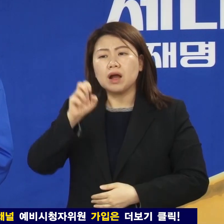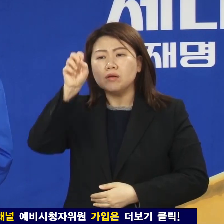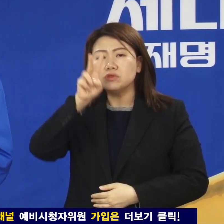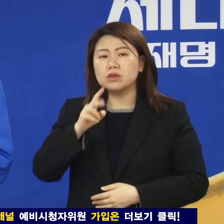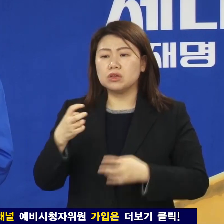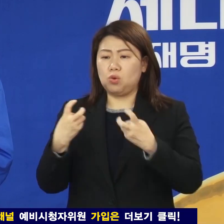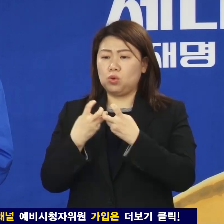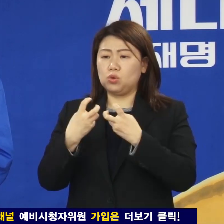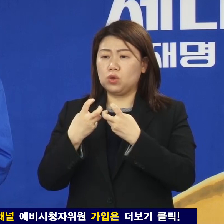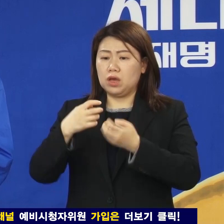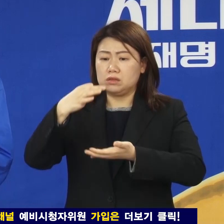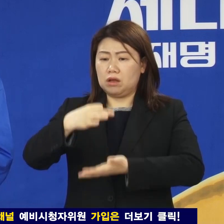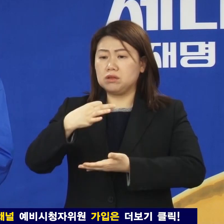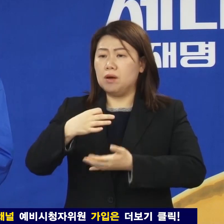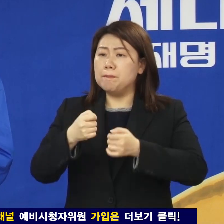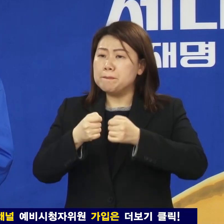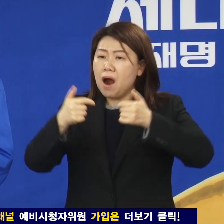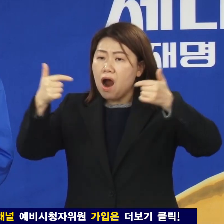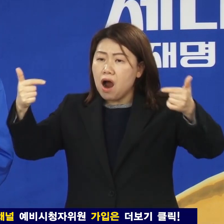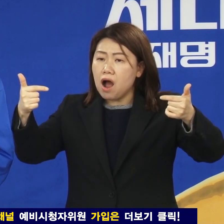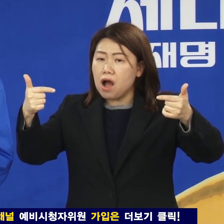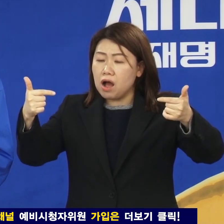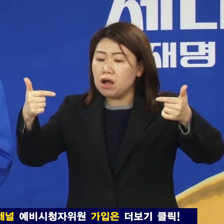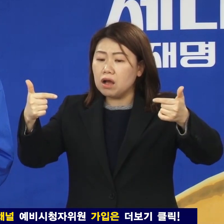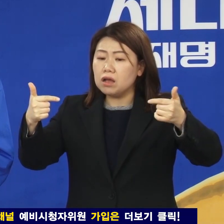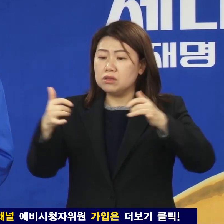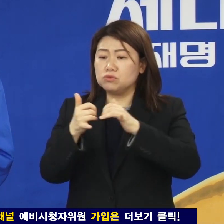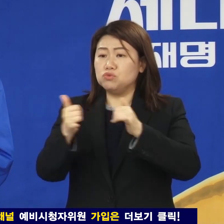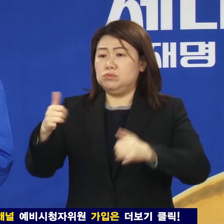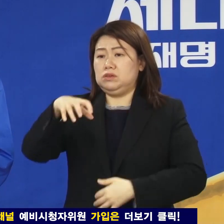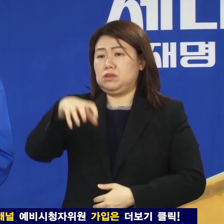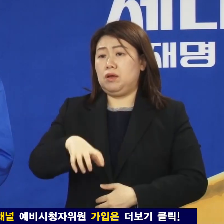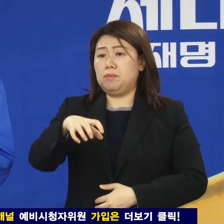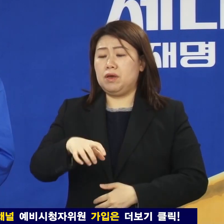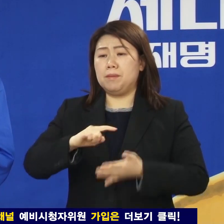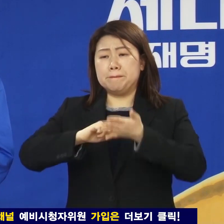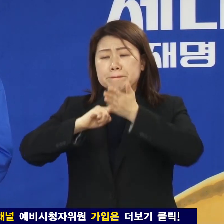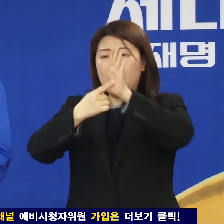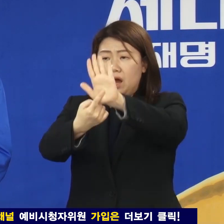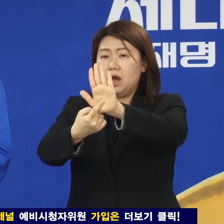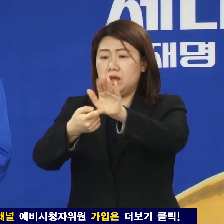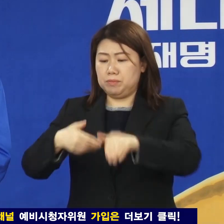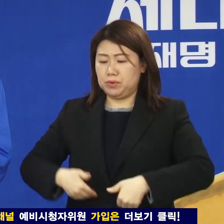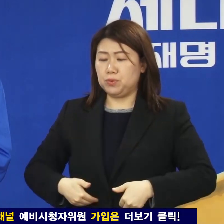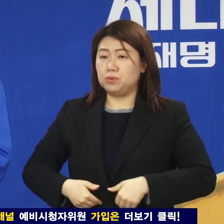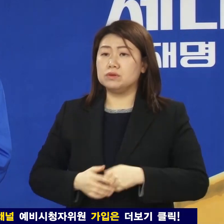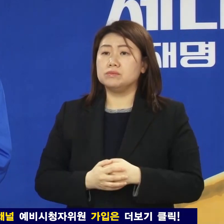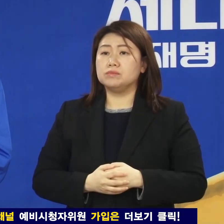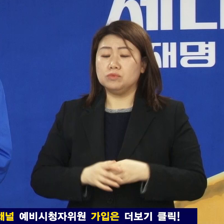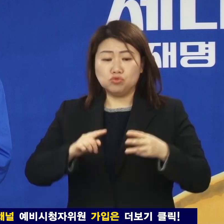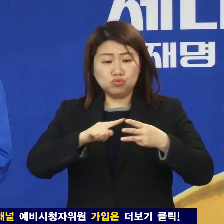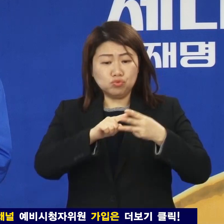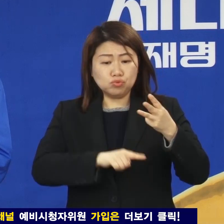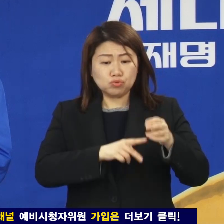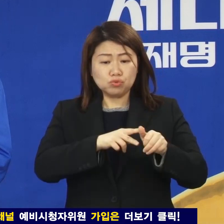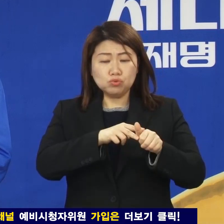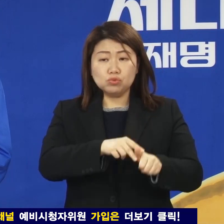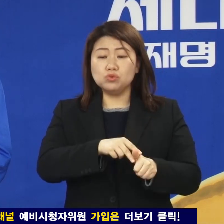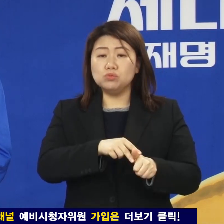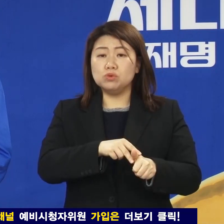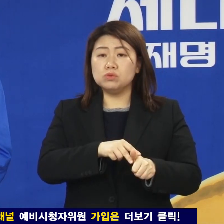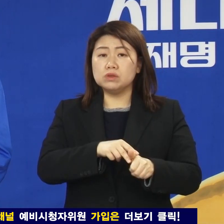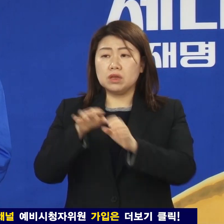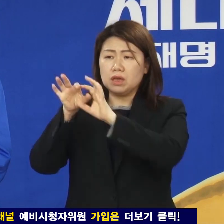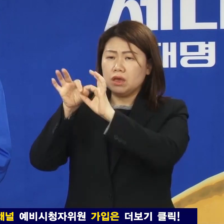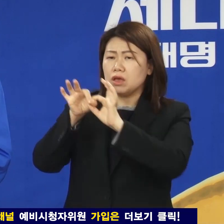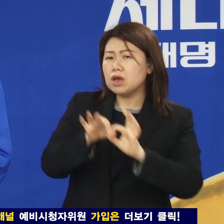의혹이 제기된 다면 윤석렬 후보가 국민 앞에 명백히 밝혀야 합니다 율 후보의 자리는 지속적인